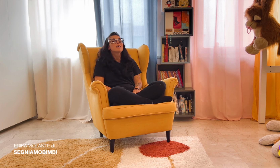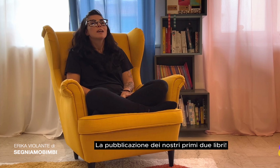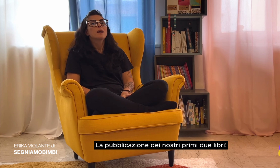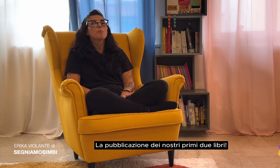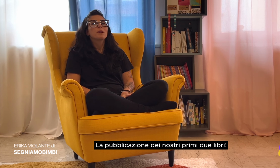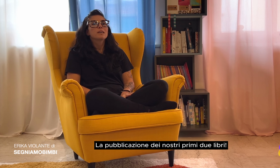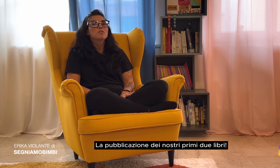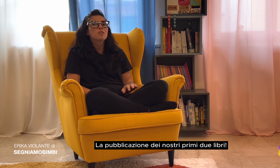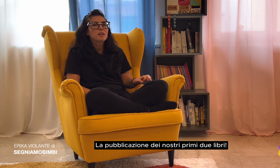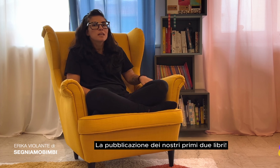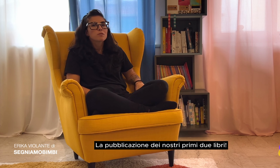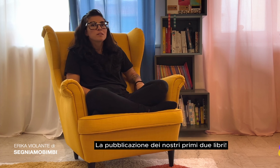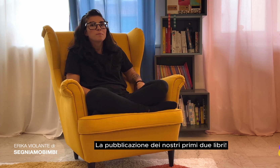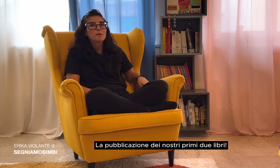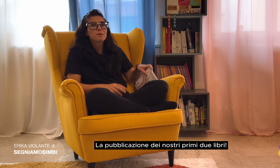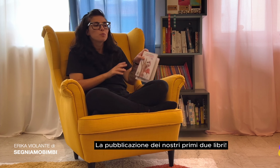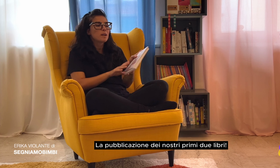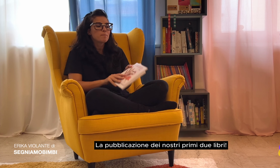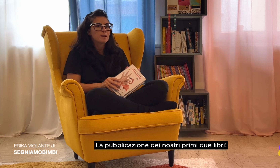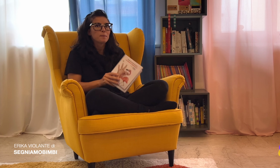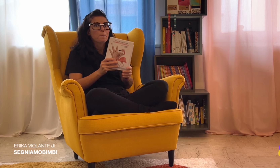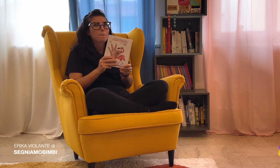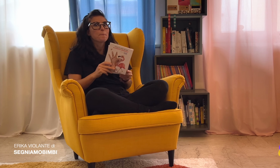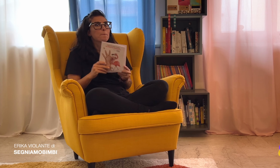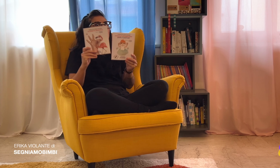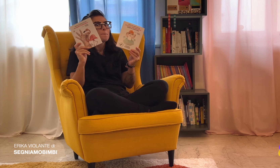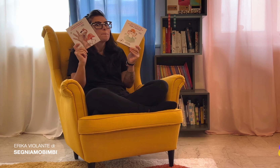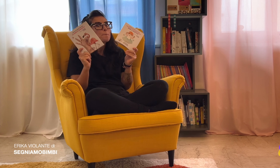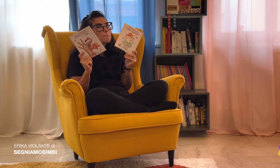la pubblicazione dei nostri primi due libri.